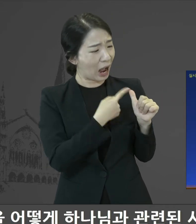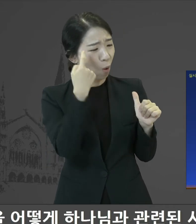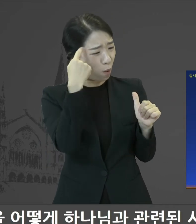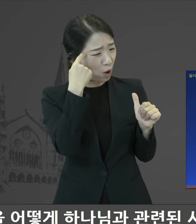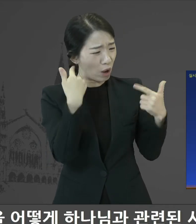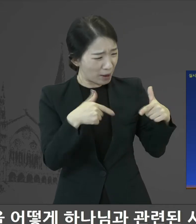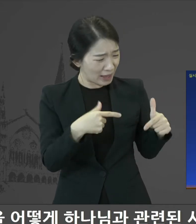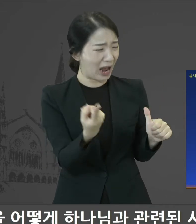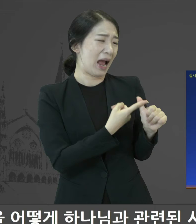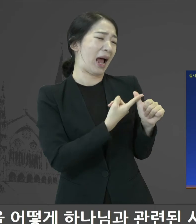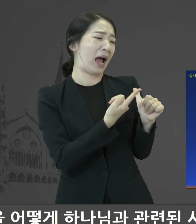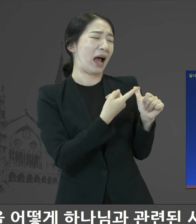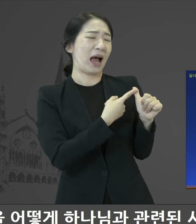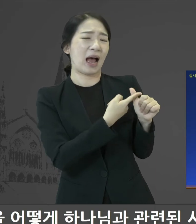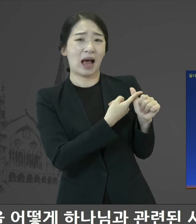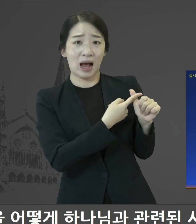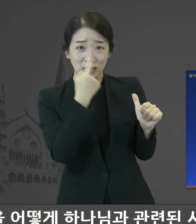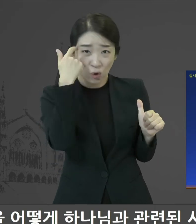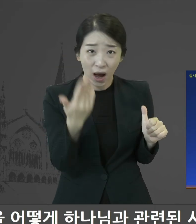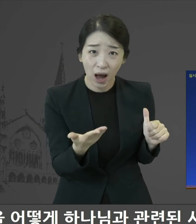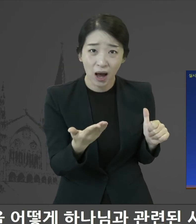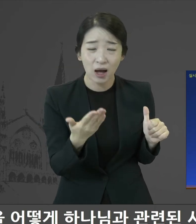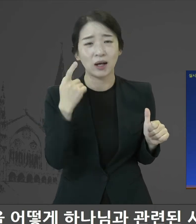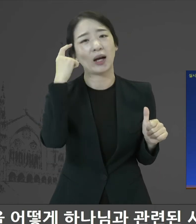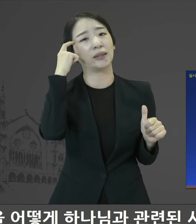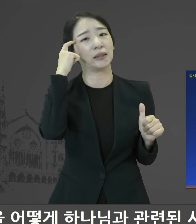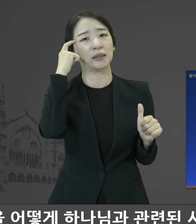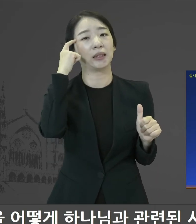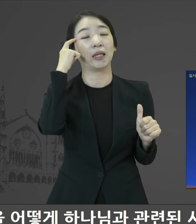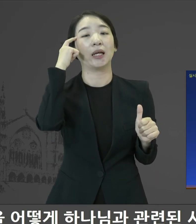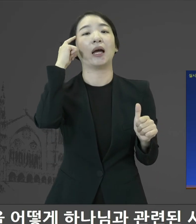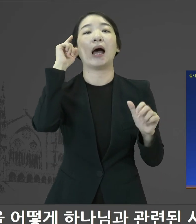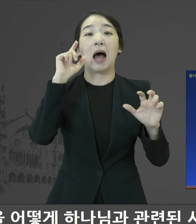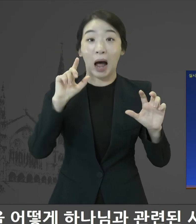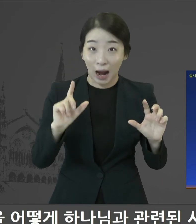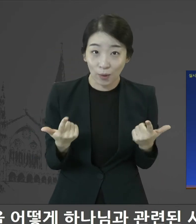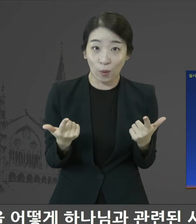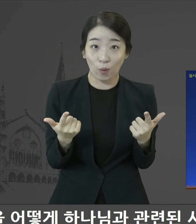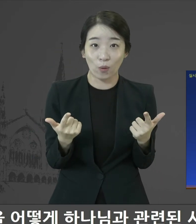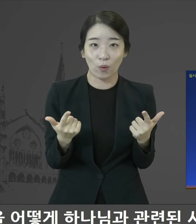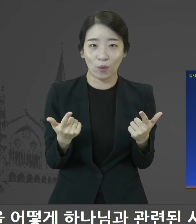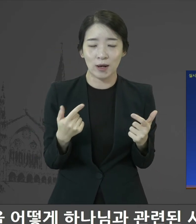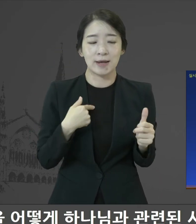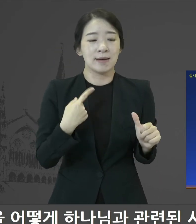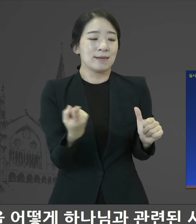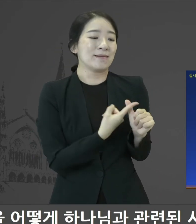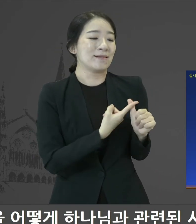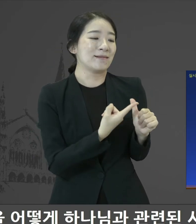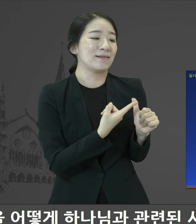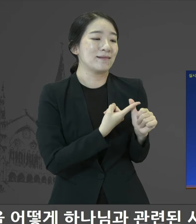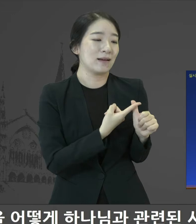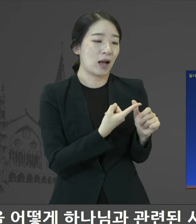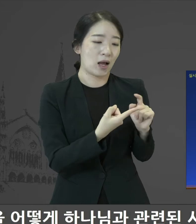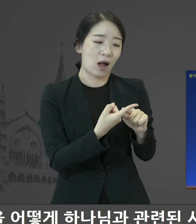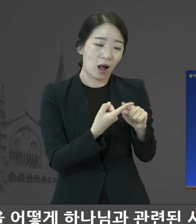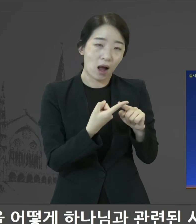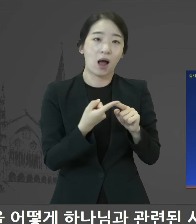때리는 고자리 때려서 더 아프게 하는 거야? 이렇게 반응하지 않고 그 막대를 쥐고 계신